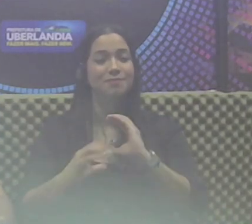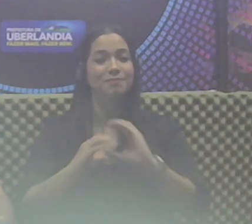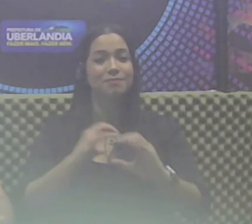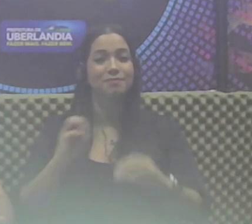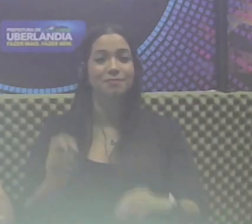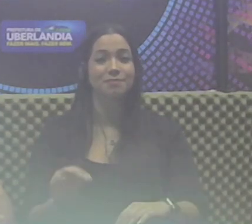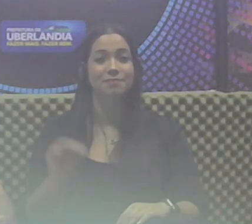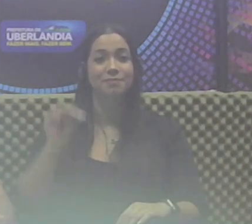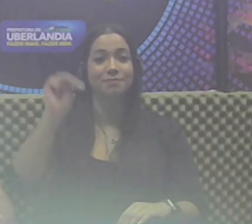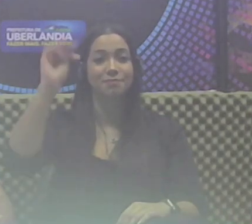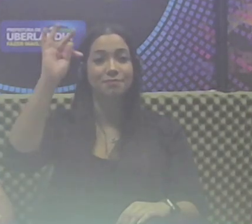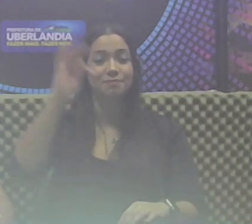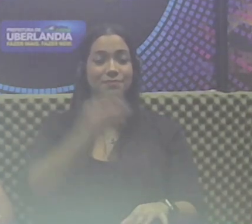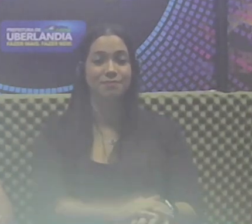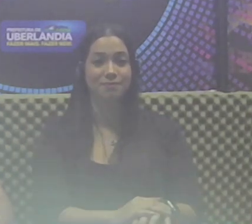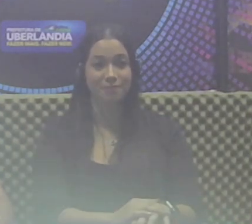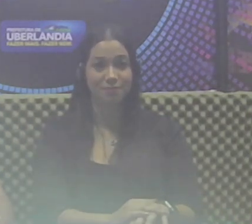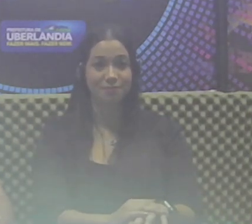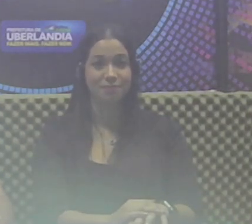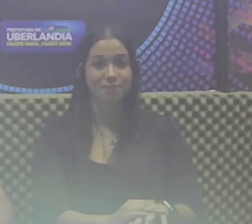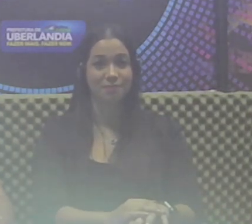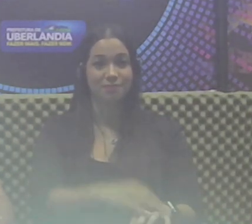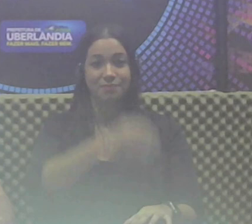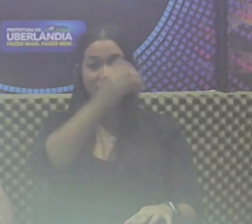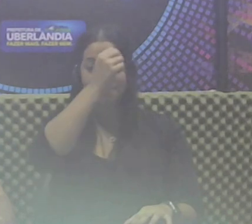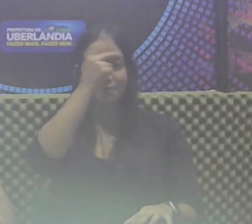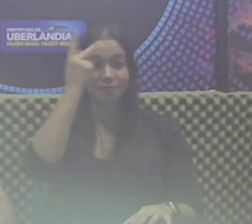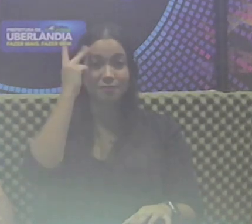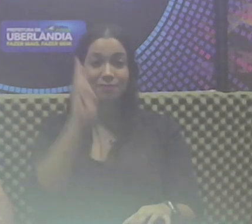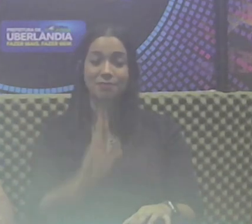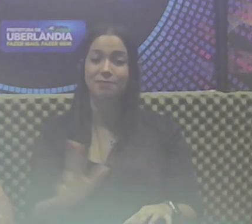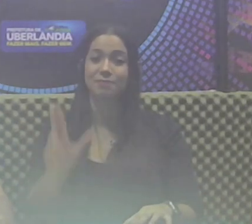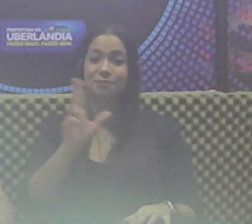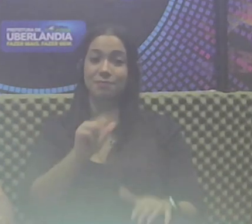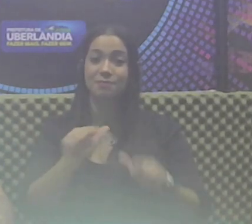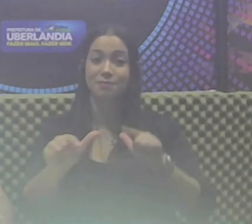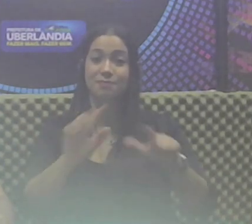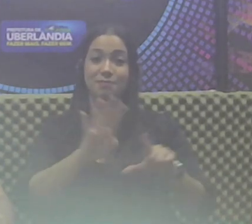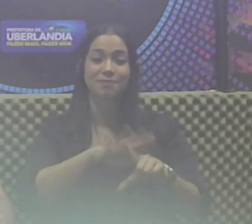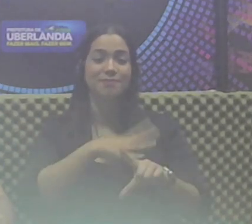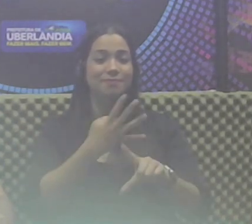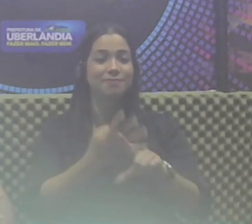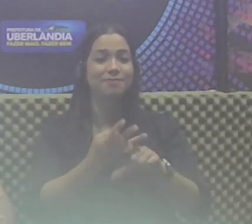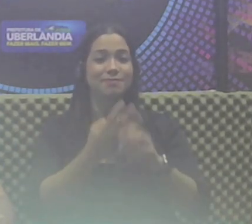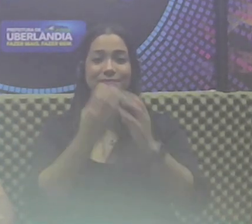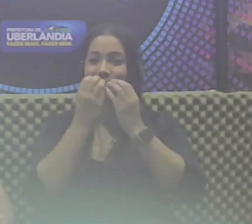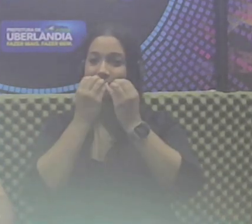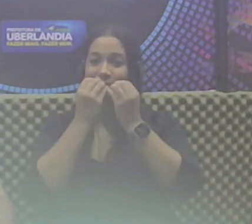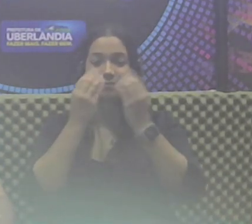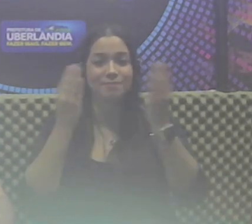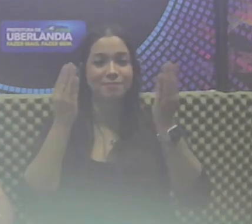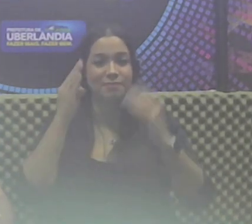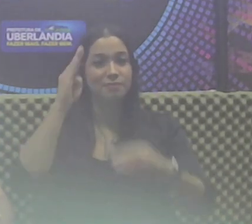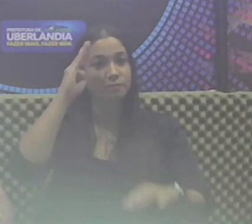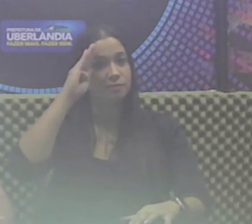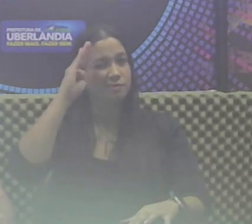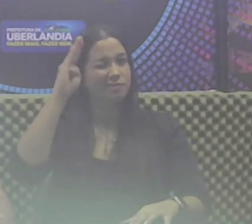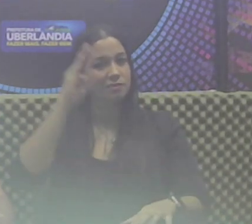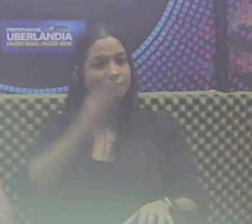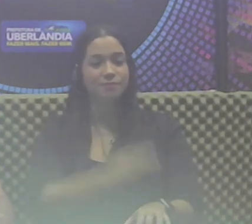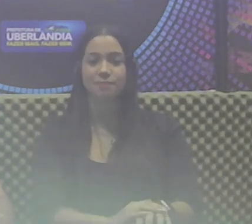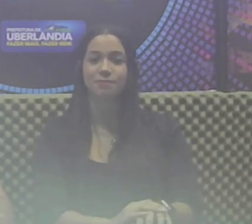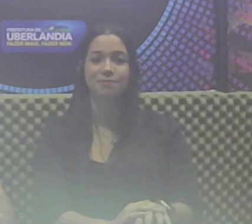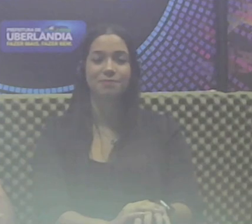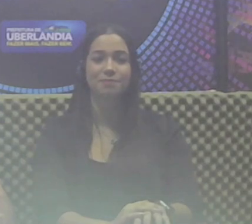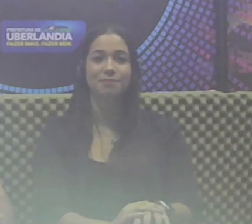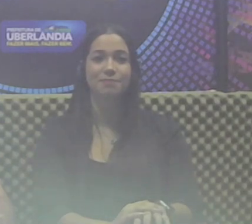e Comunicação, Marco Túlio de Castro Kalimann. Prefeitura de Uberlândia. Fazer mais, fazer bem. Até a